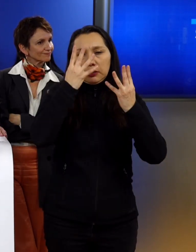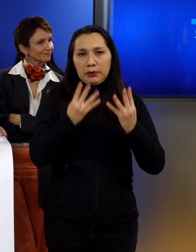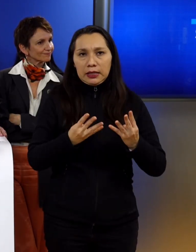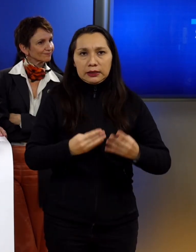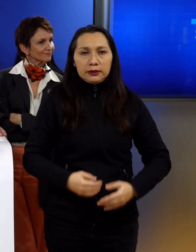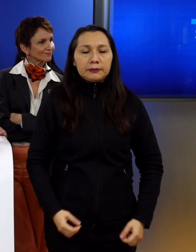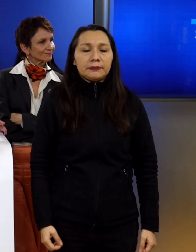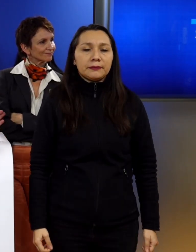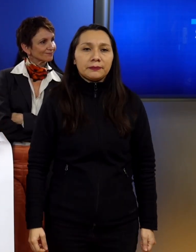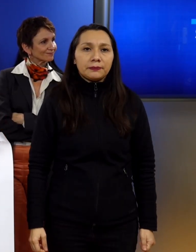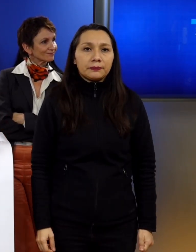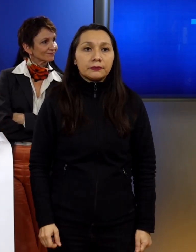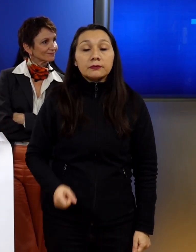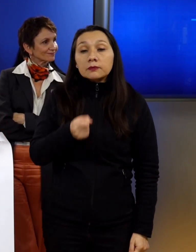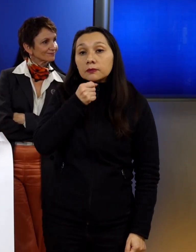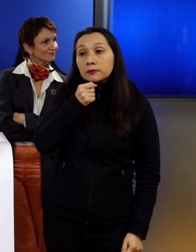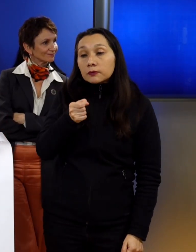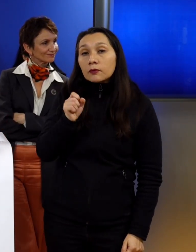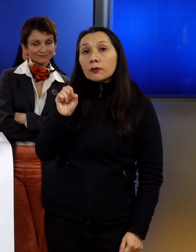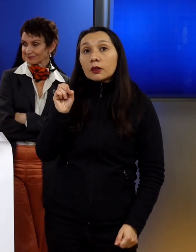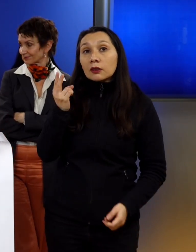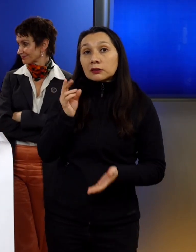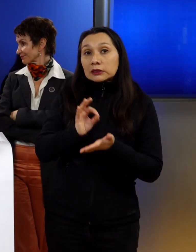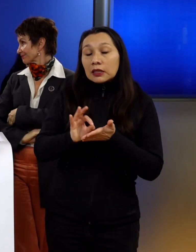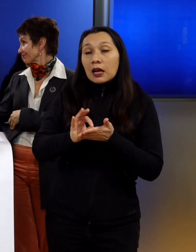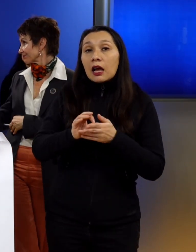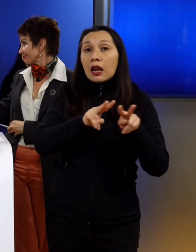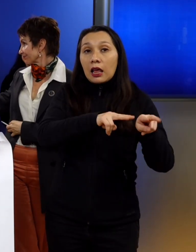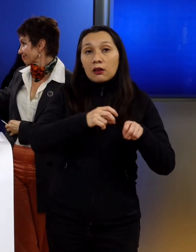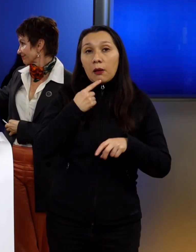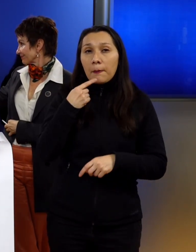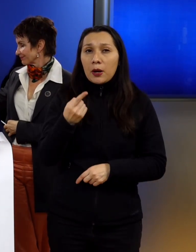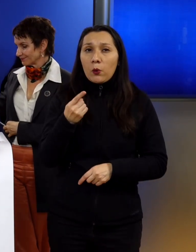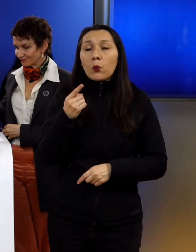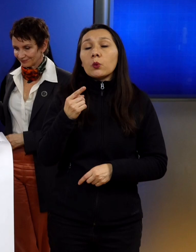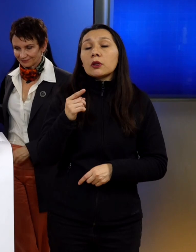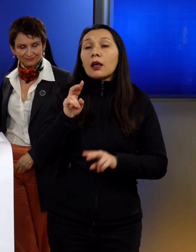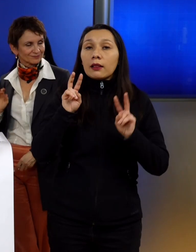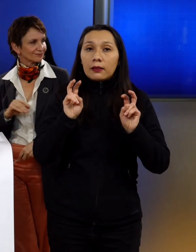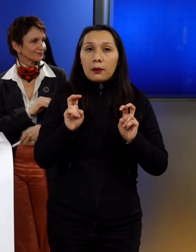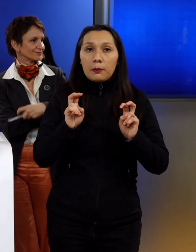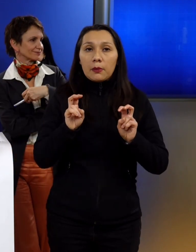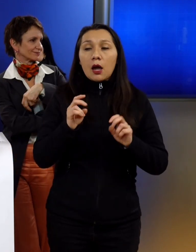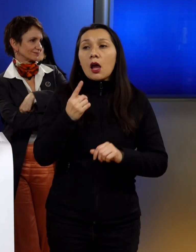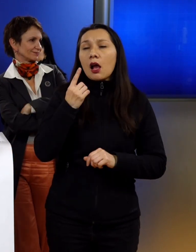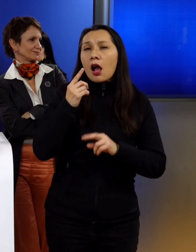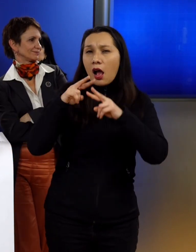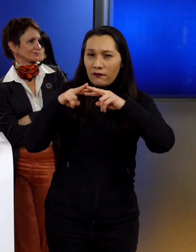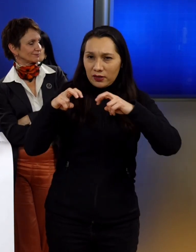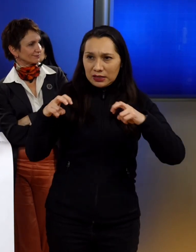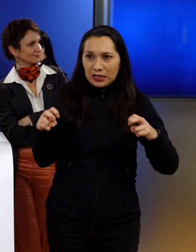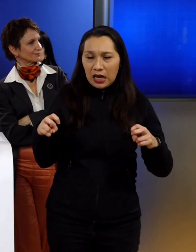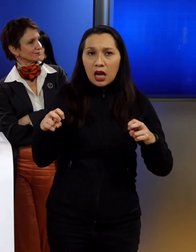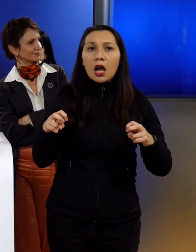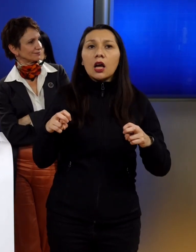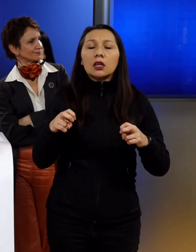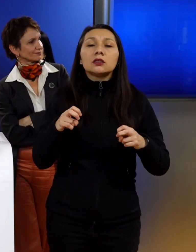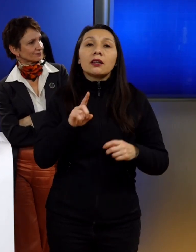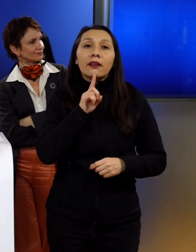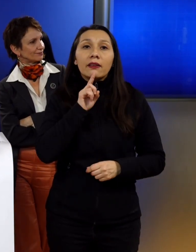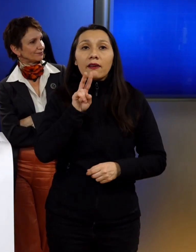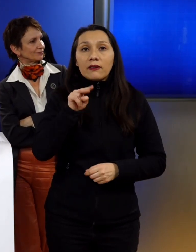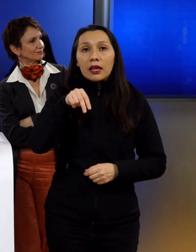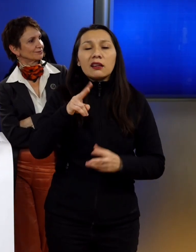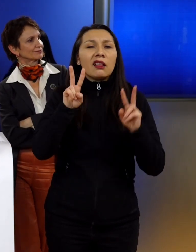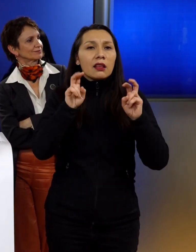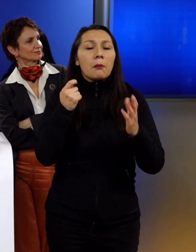penitenciario. Subsecretaria de Agricultura, Susana Fernández, quería consultarle respecto a una investigación que ha llevado adelante TVN respecto